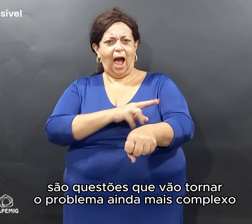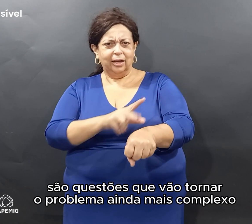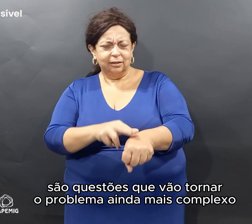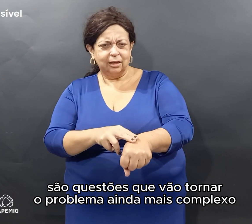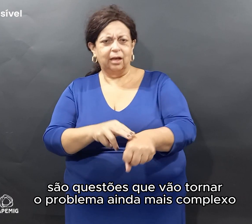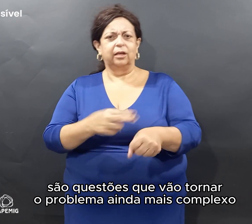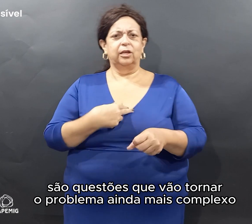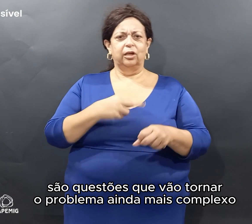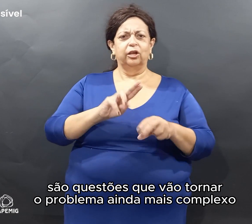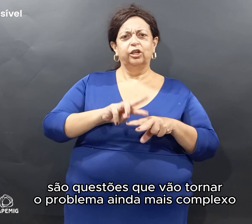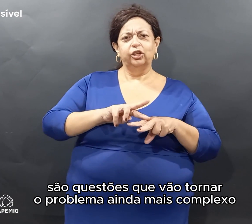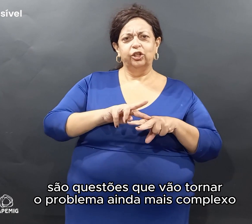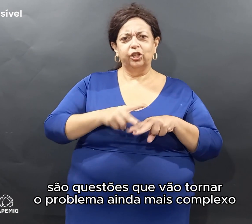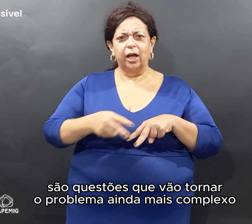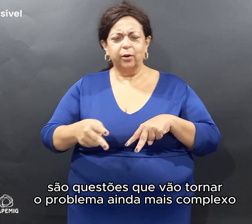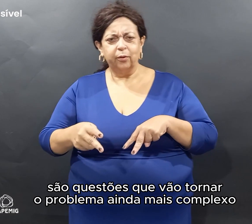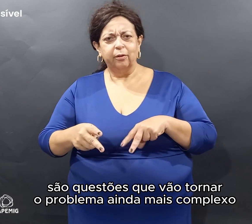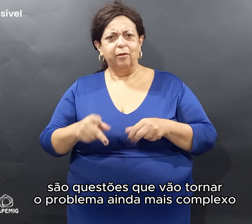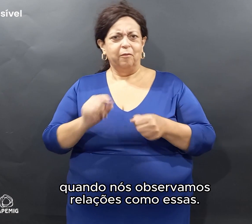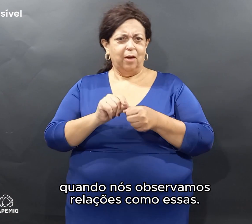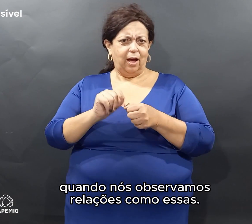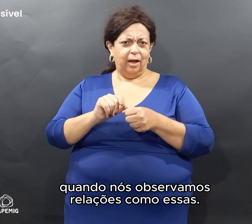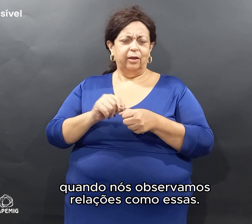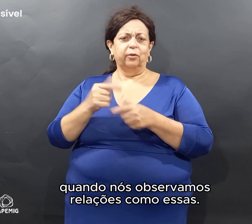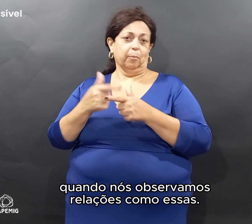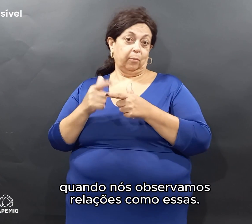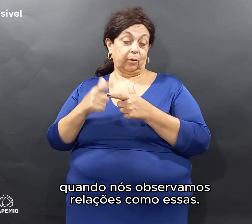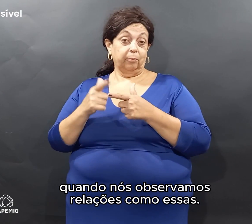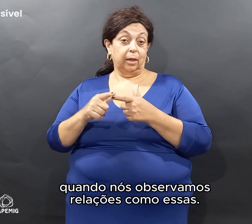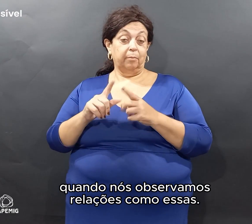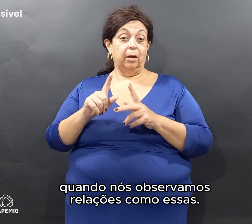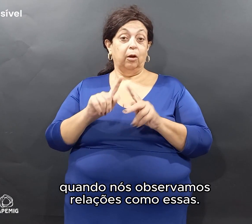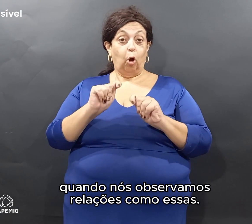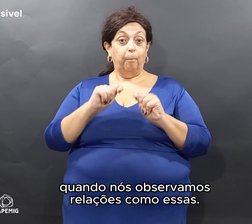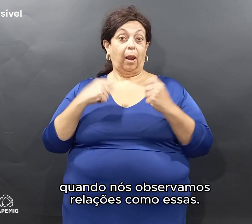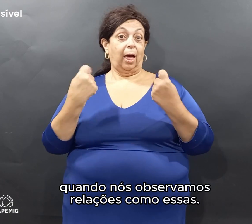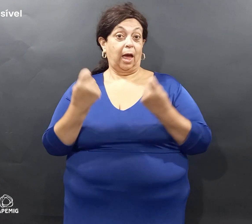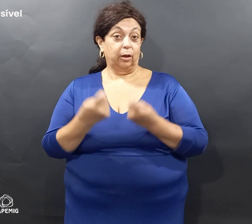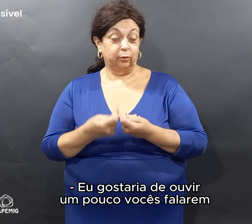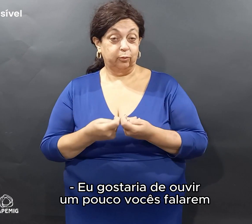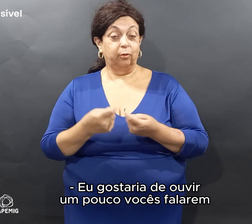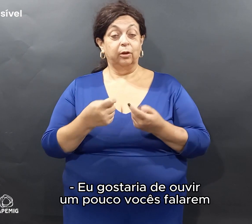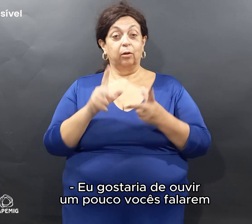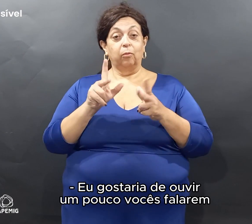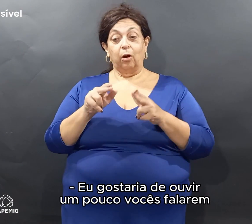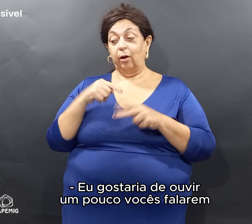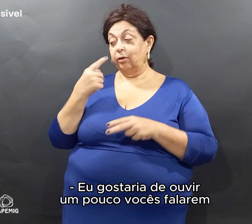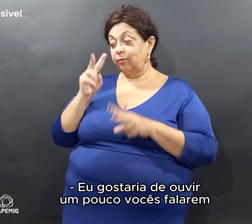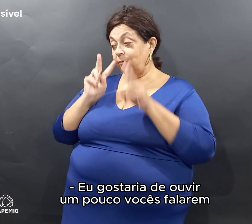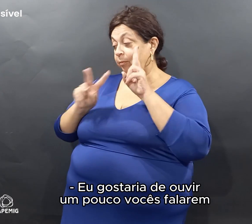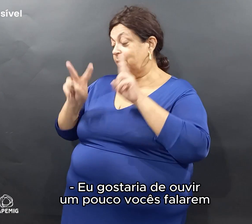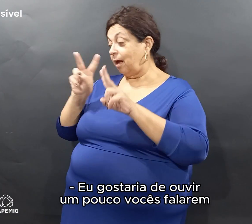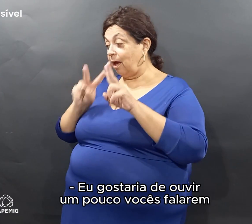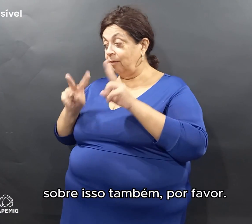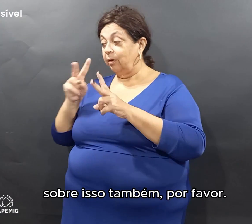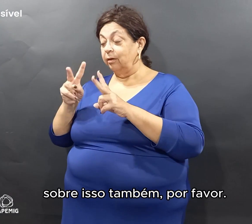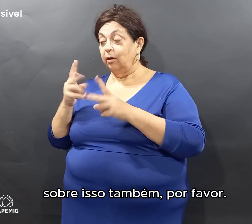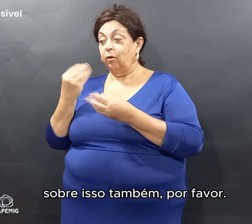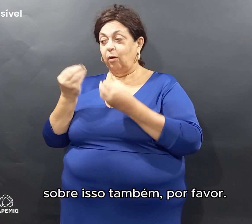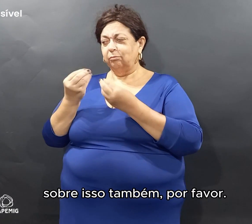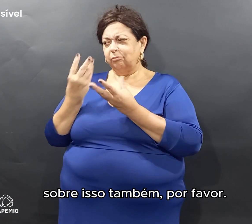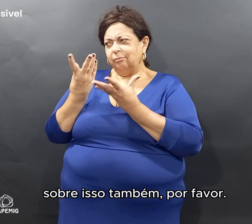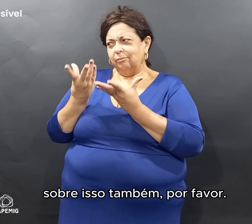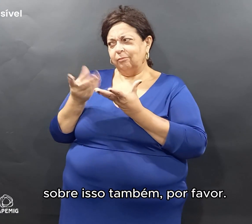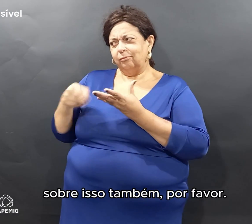são questões que vão tornar o problema ainda mais complexo, né, quando nós observamos relações como essas. E eu gostaria de ouvir um pouco vocês falarem sobre